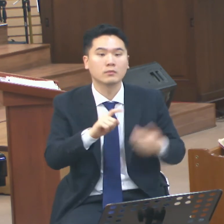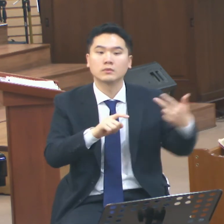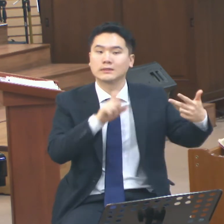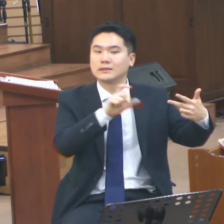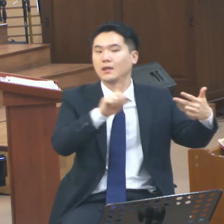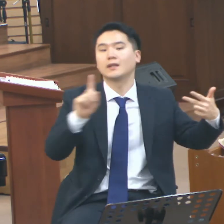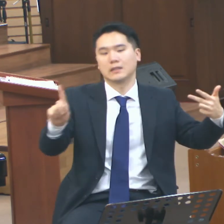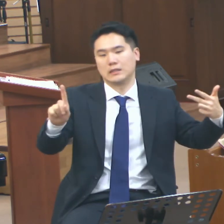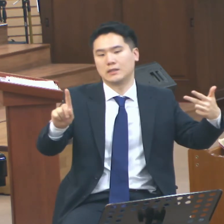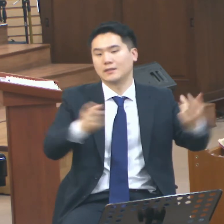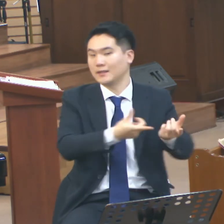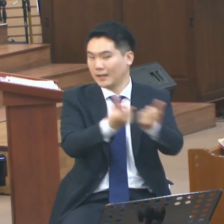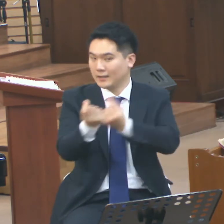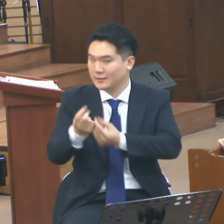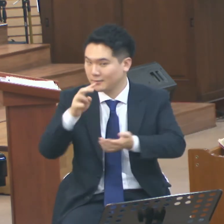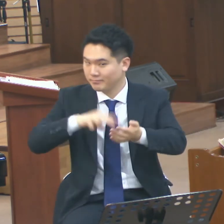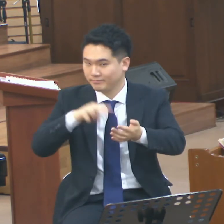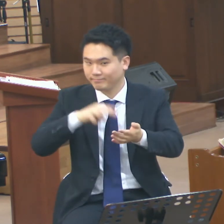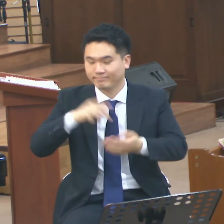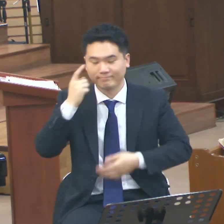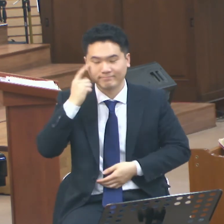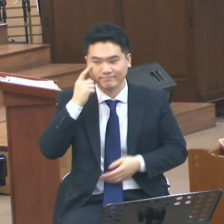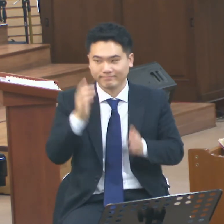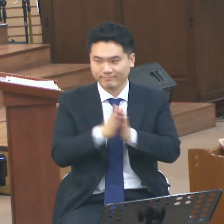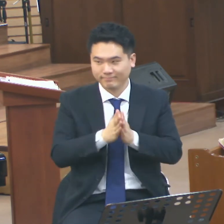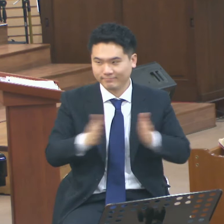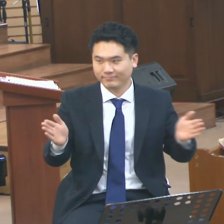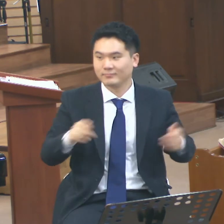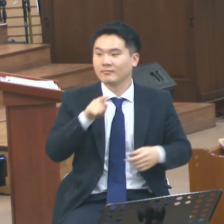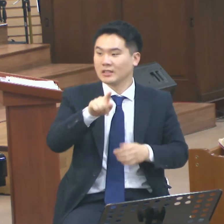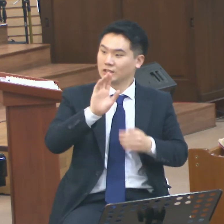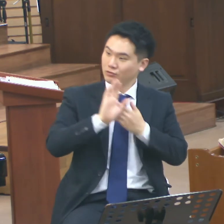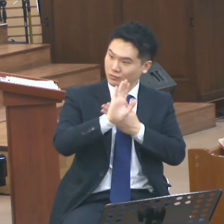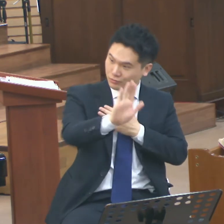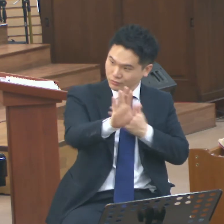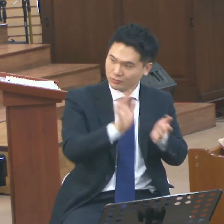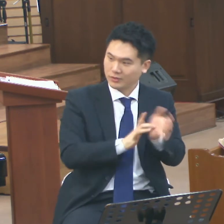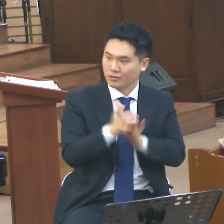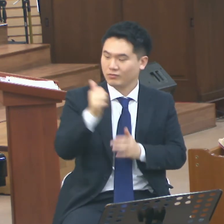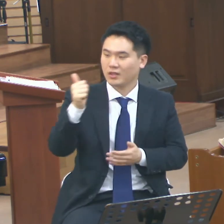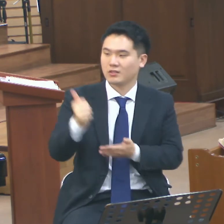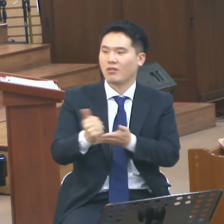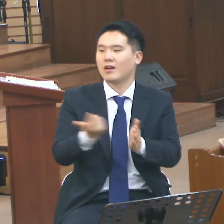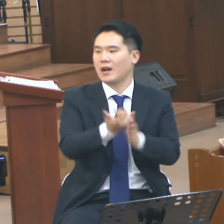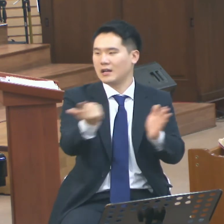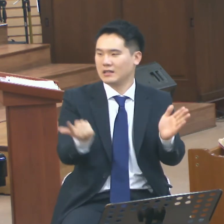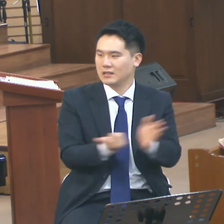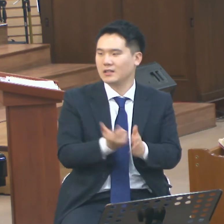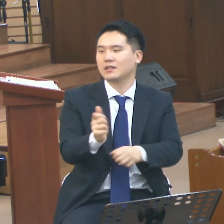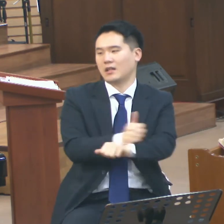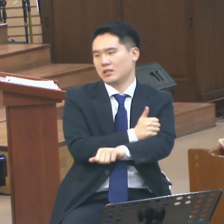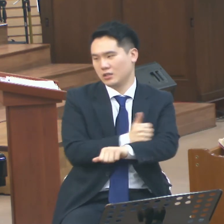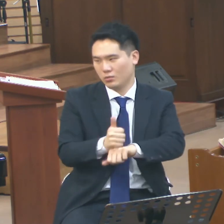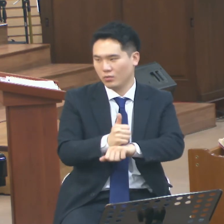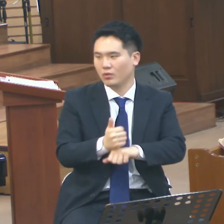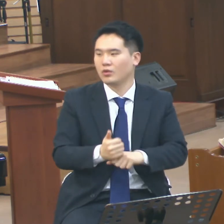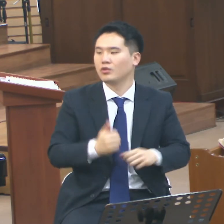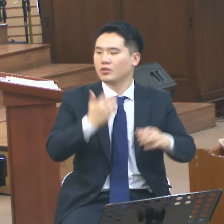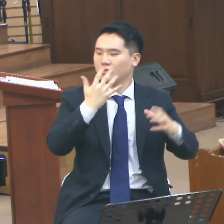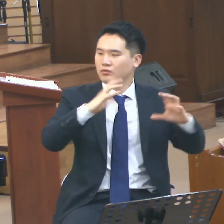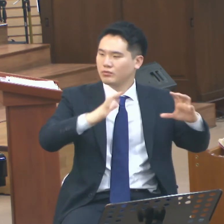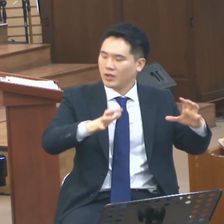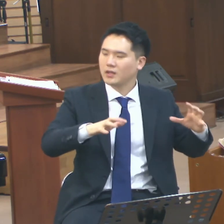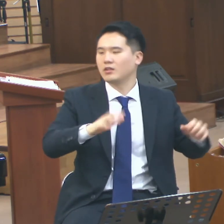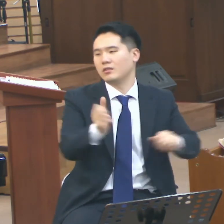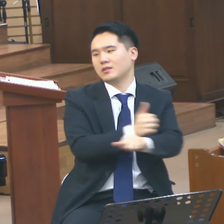7장 1절 같이 읽겠습니다. 7장 1절 시작. 그 외에 예수께서 갈릴리에서 다니시고